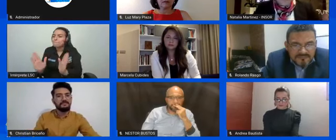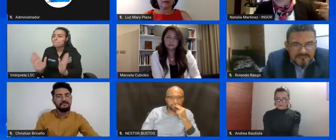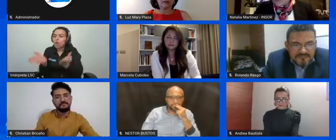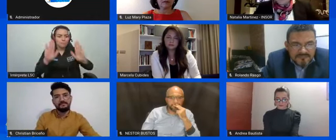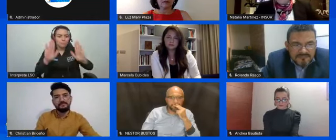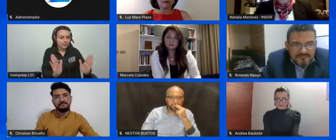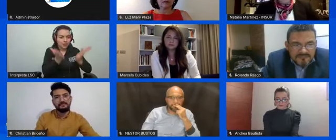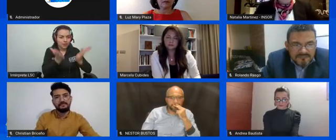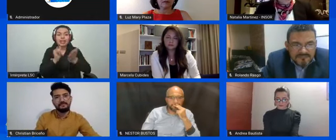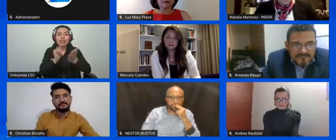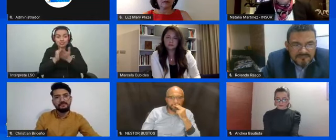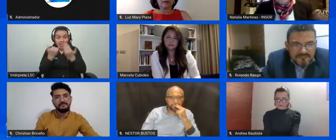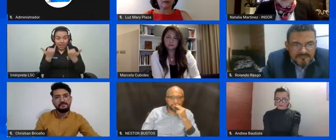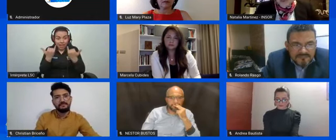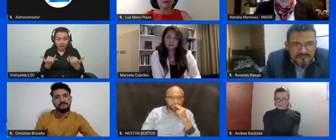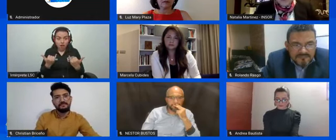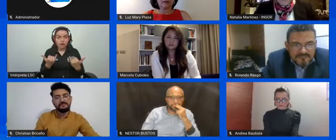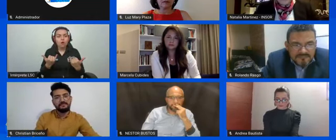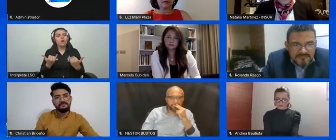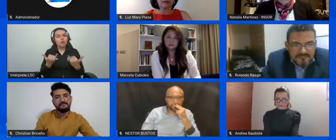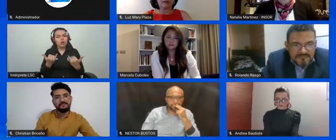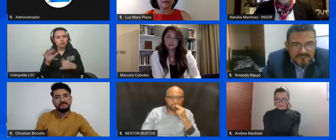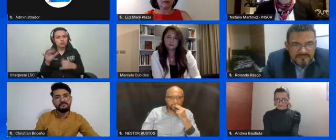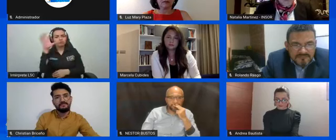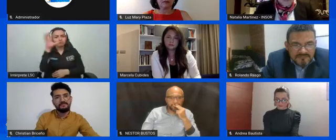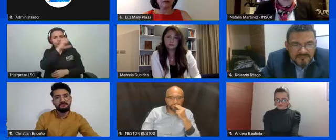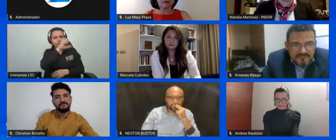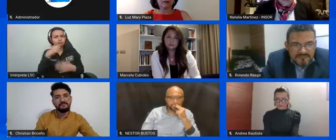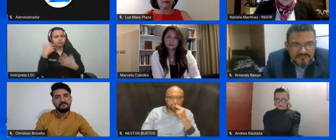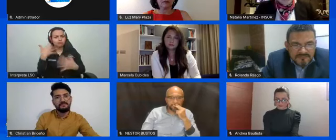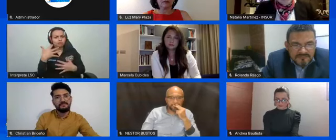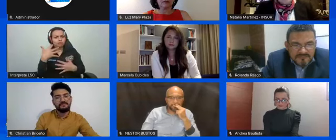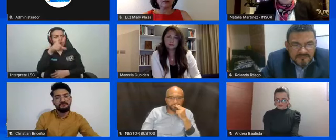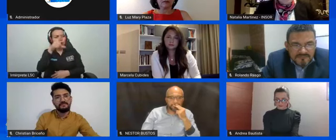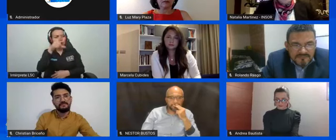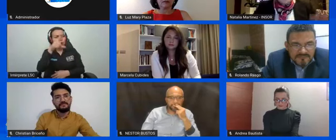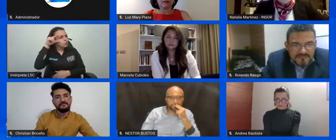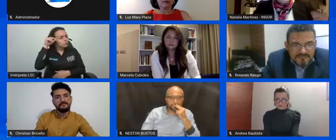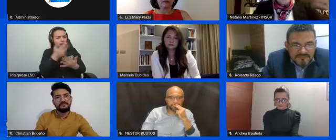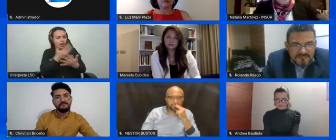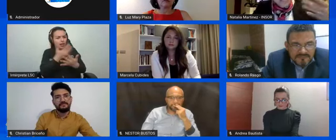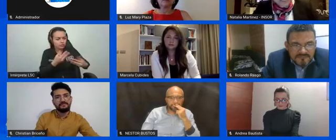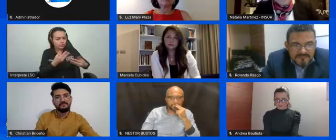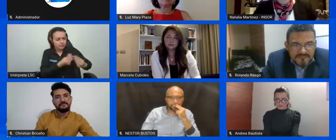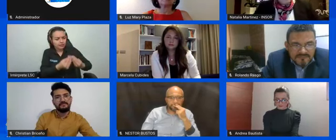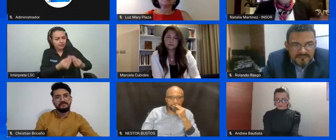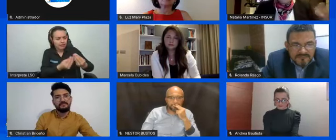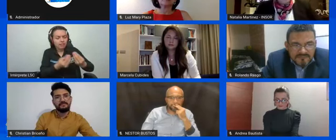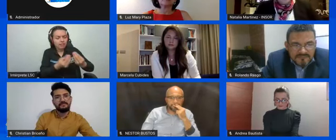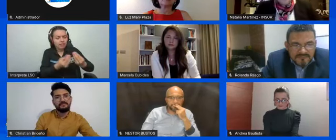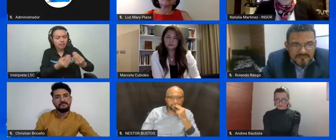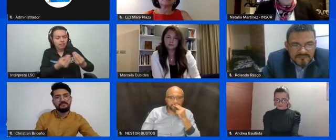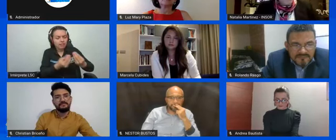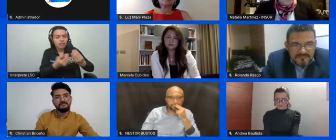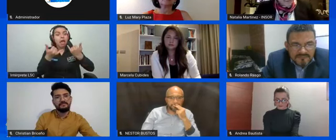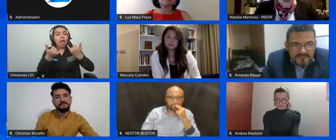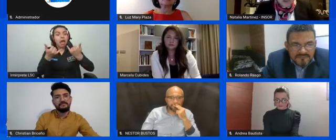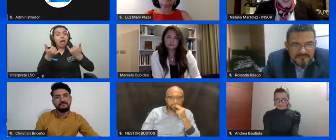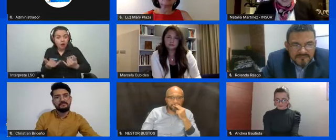los de Luzmari como los de Marcela. Seguimos siendo un referente en términos de investigación y seguimos disfrutando de